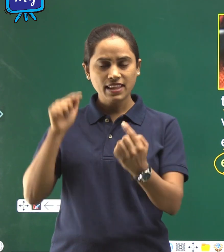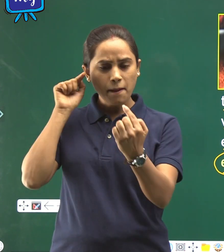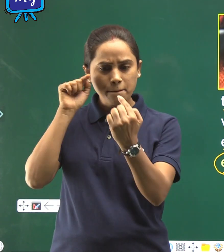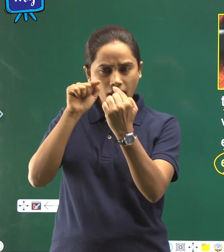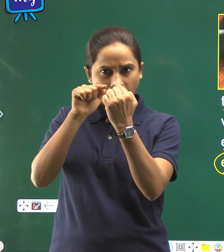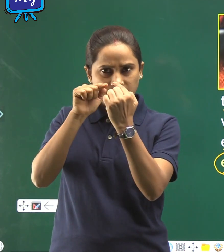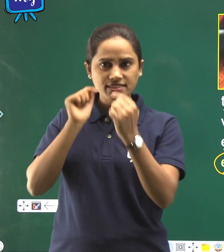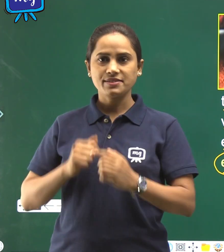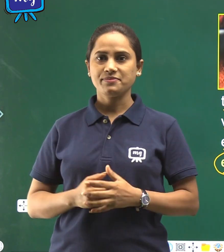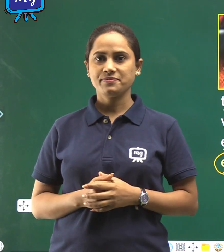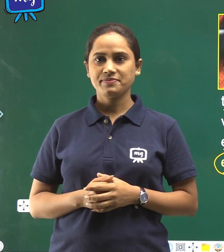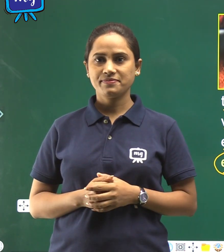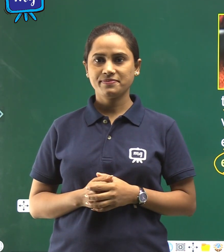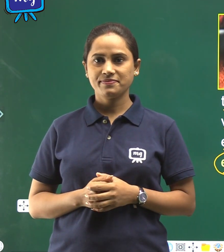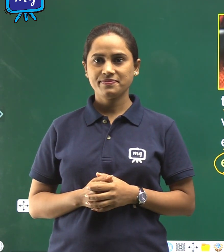पास.